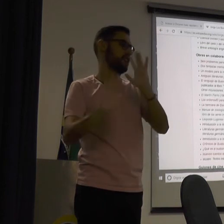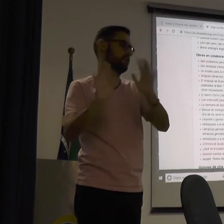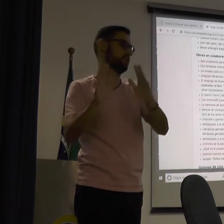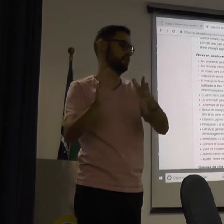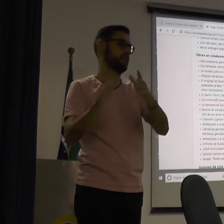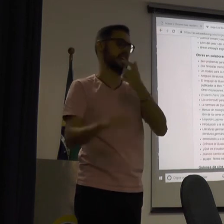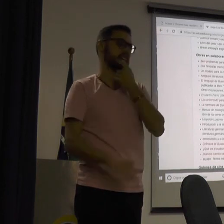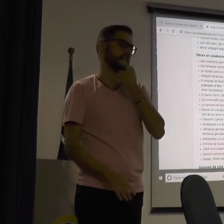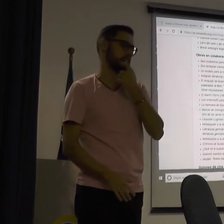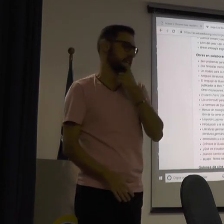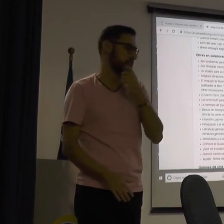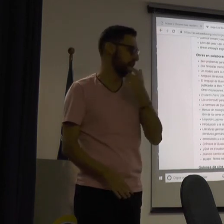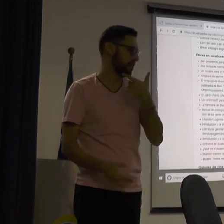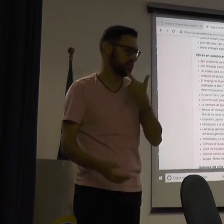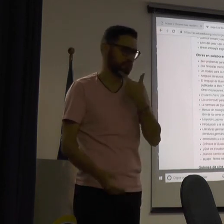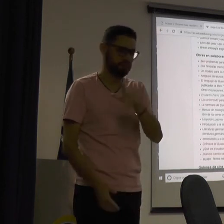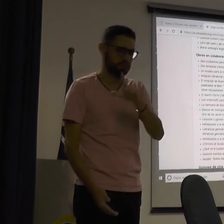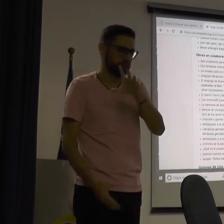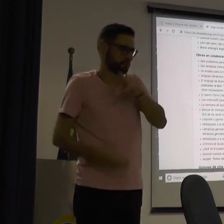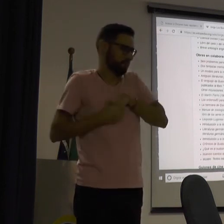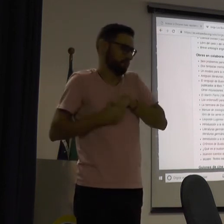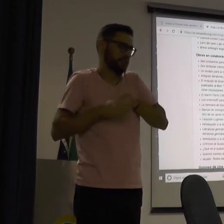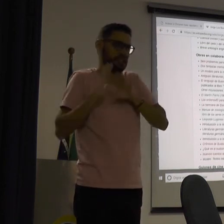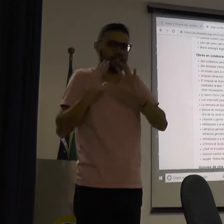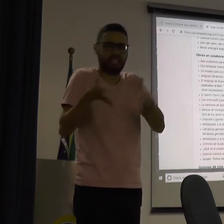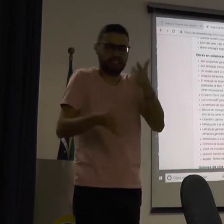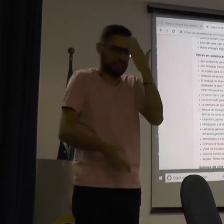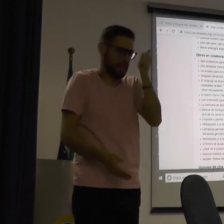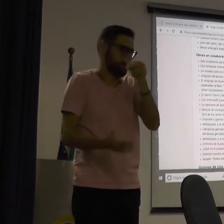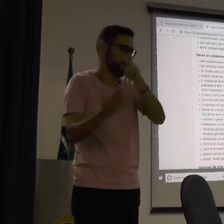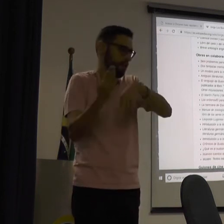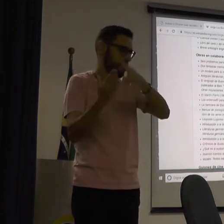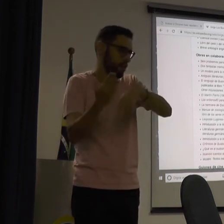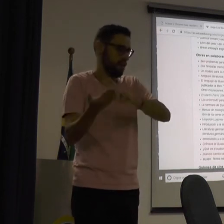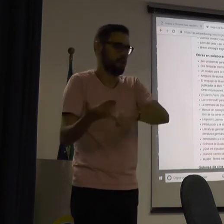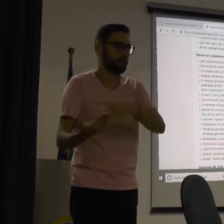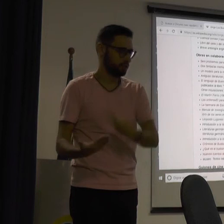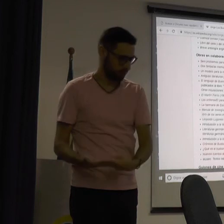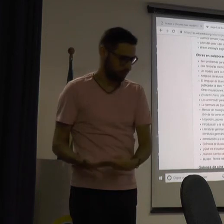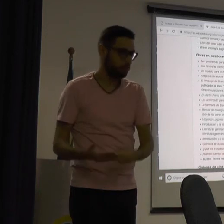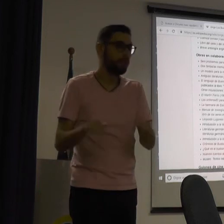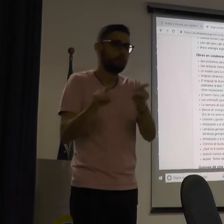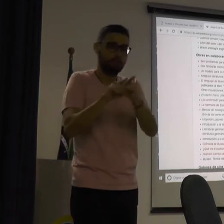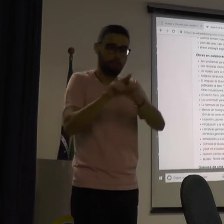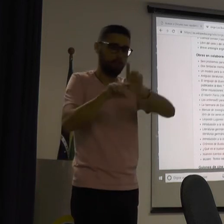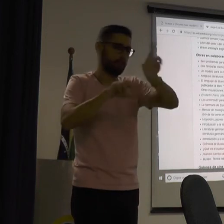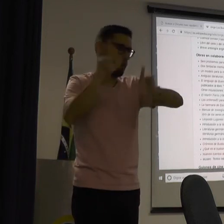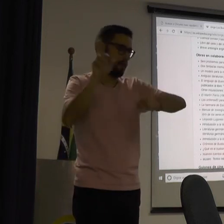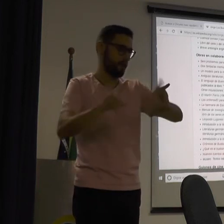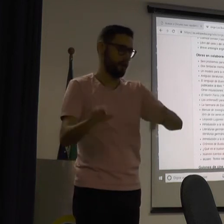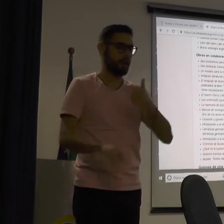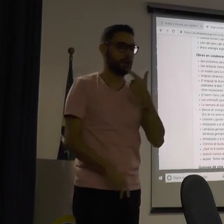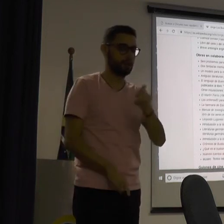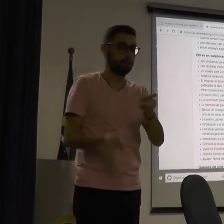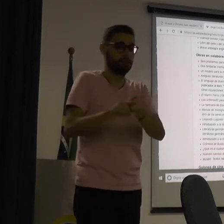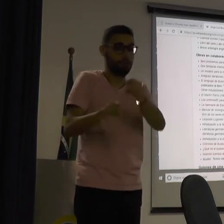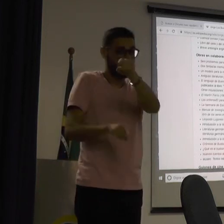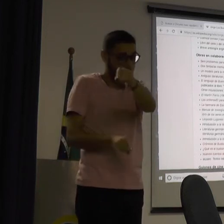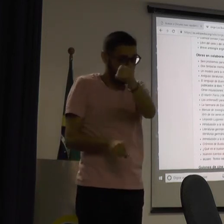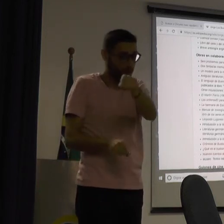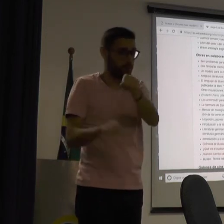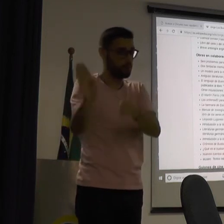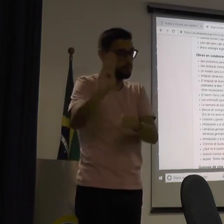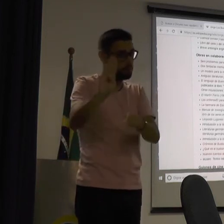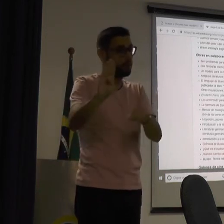o inglês, né? E o entorno dele era um entorno rico, embora ele não fosse, era um entorno rico, o país era